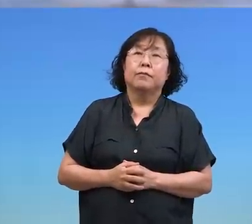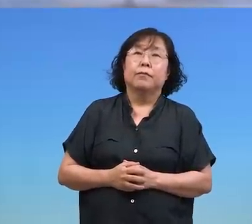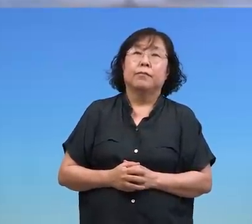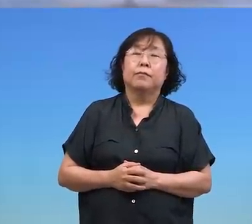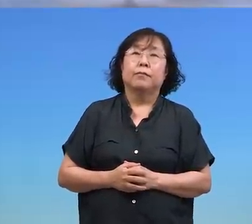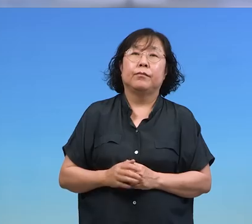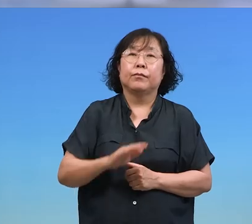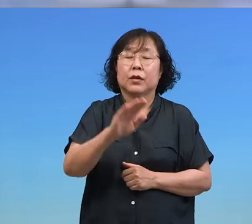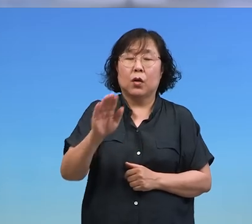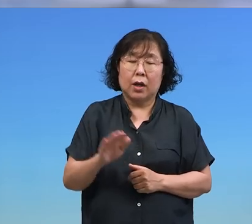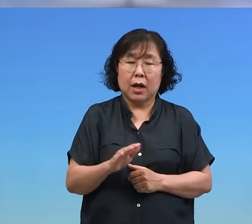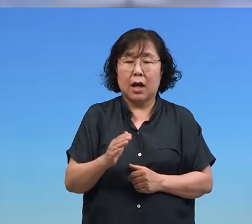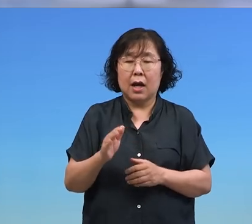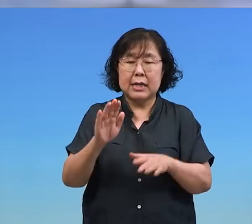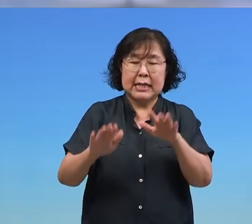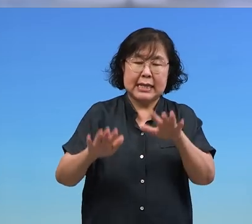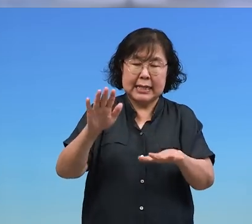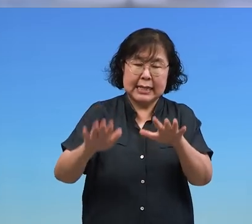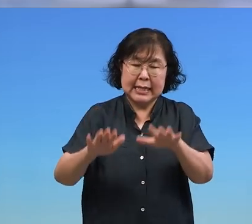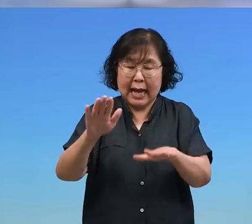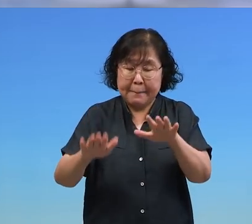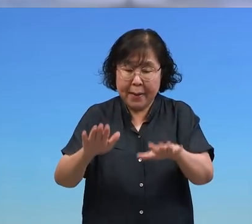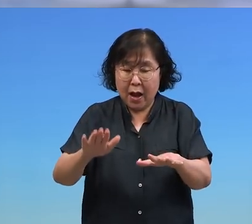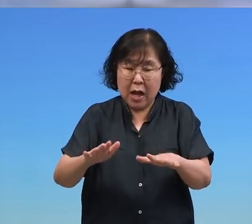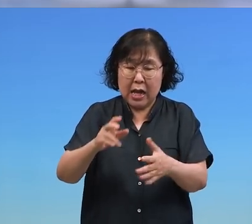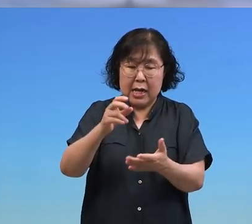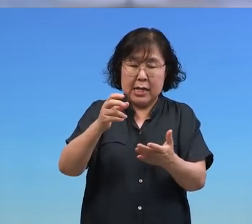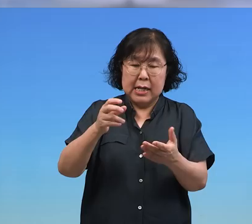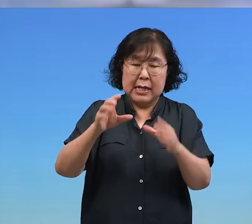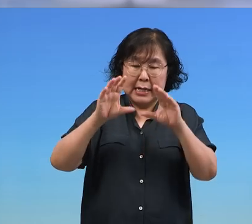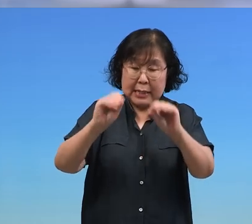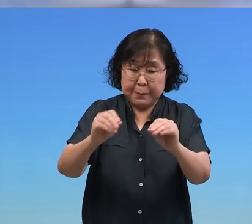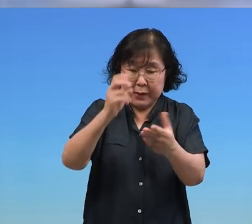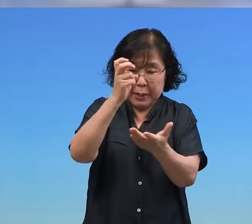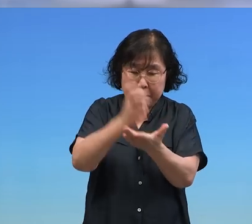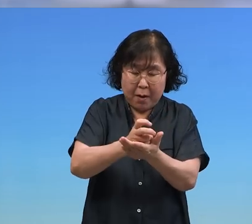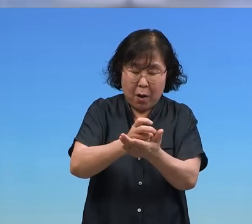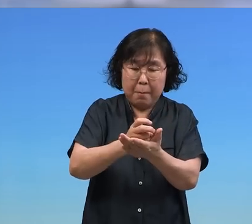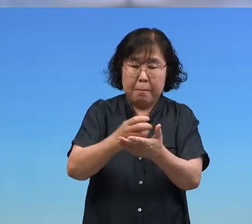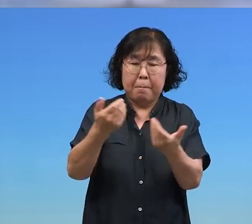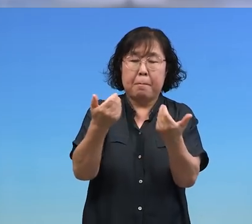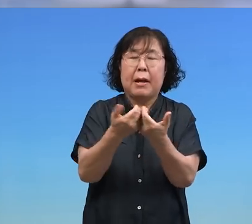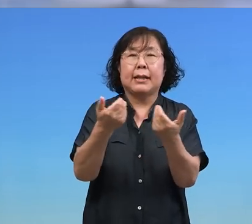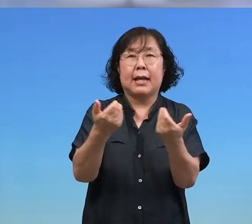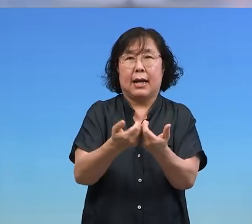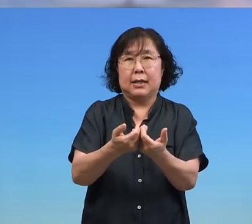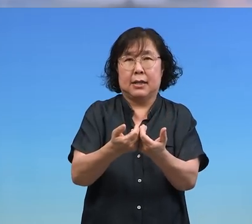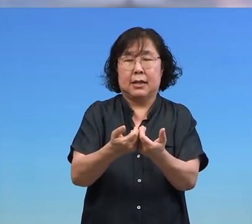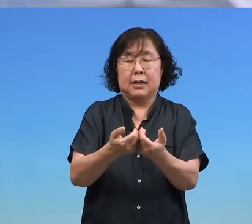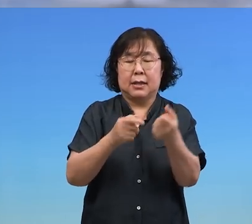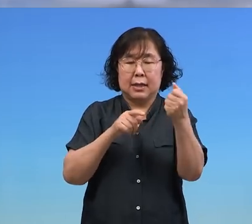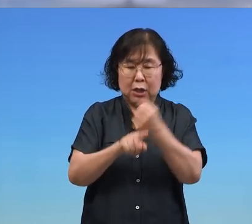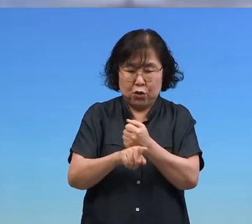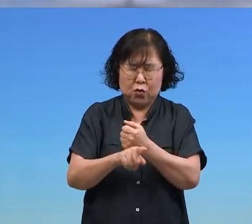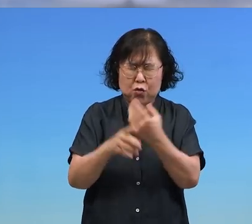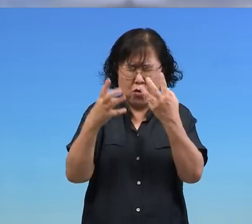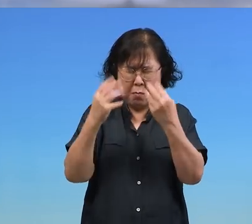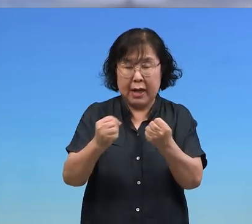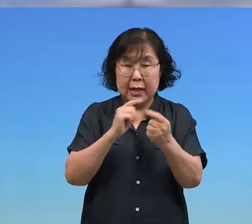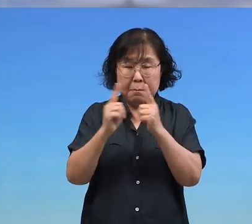우리가 차별금지법을 반대하는 이유를 여러 차례 말씀을 드렸습니다만 여러분 한번 보세요 제가